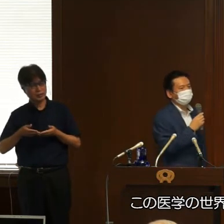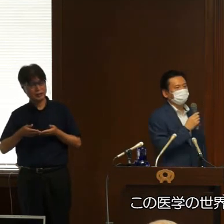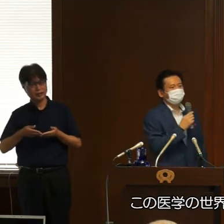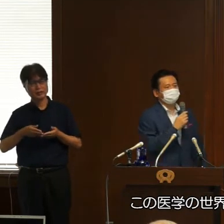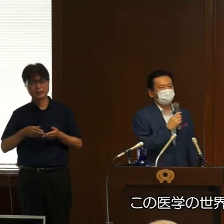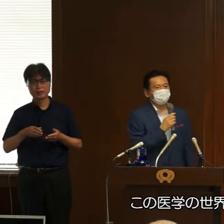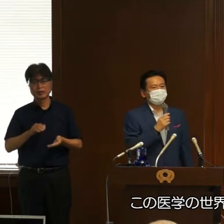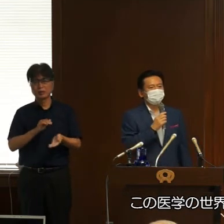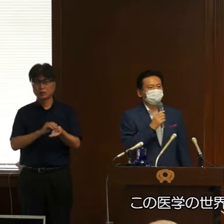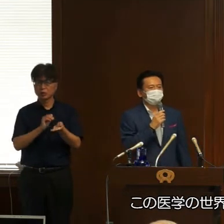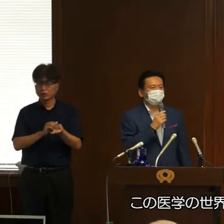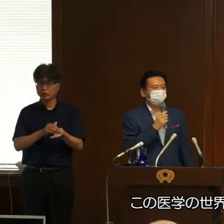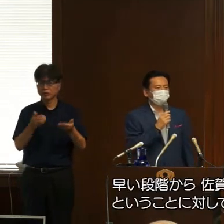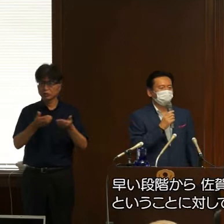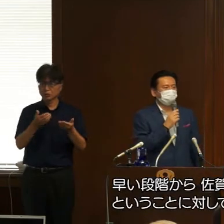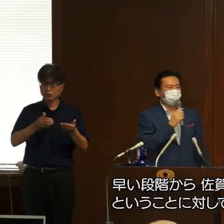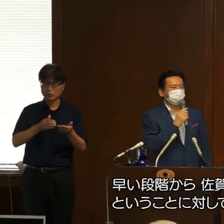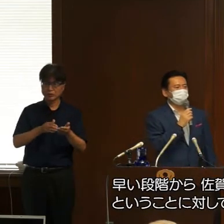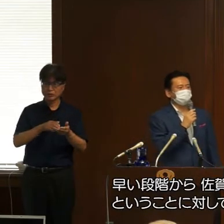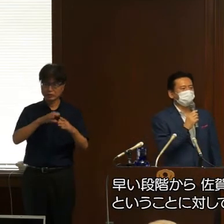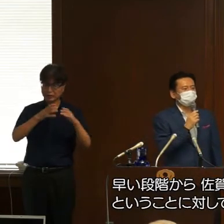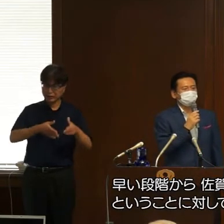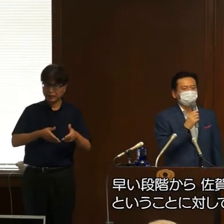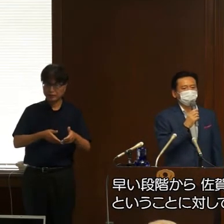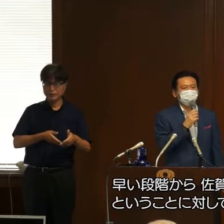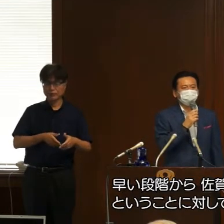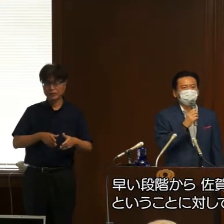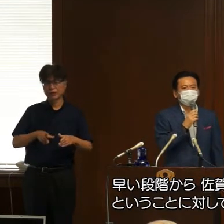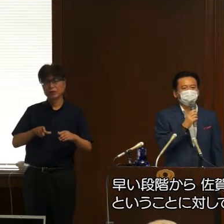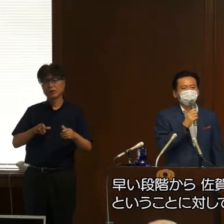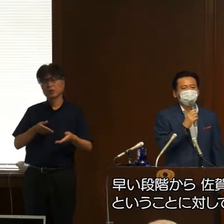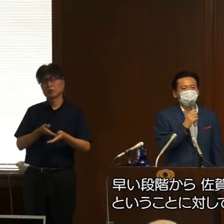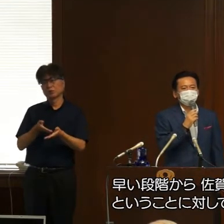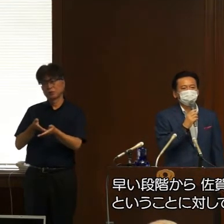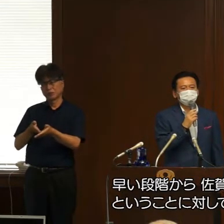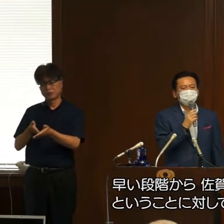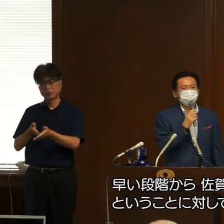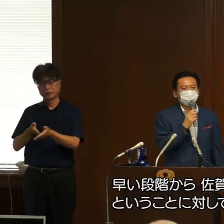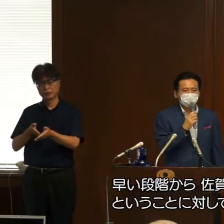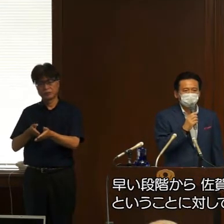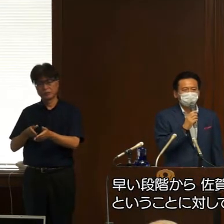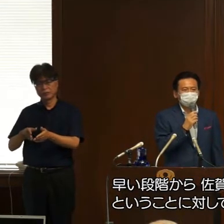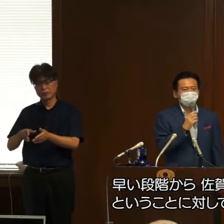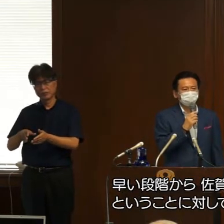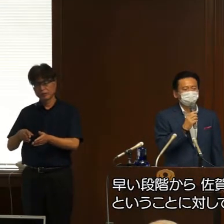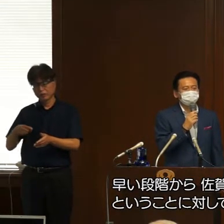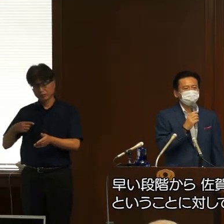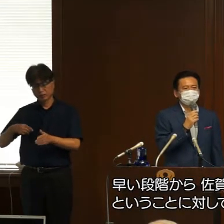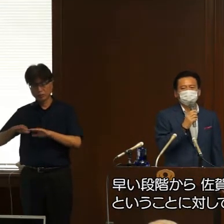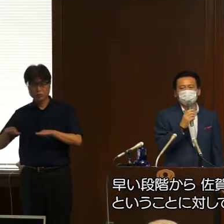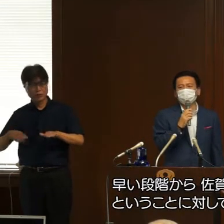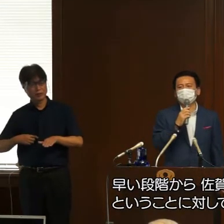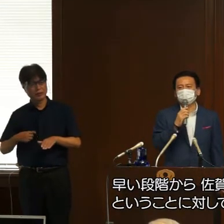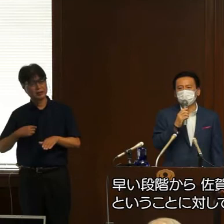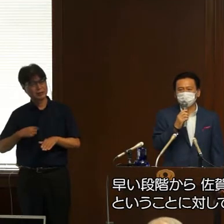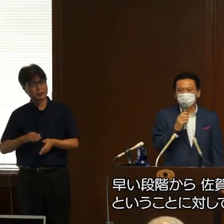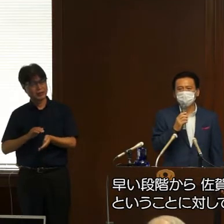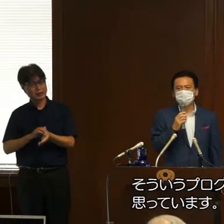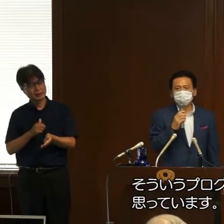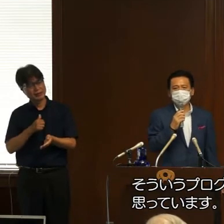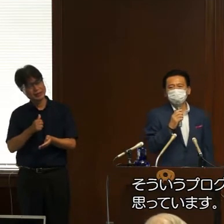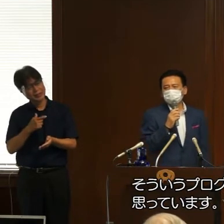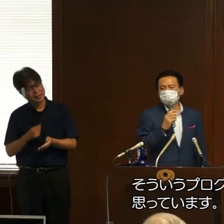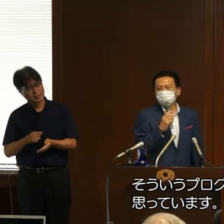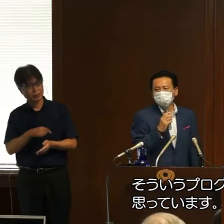紹介して、もう早い段階から佐賀県の医者なんだということに対して強い思いを持てる